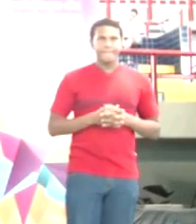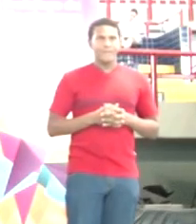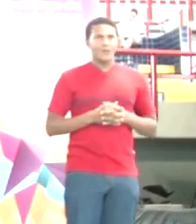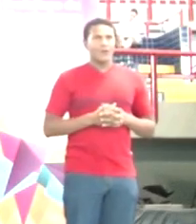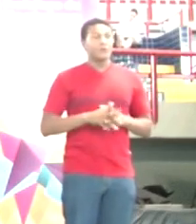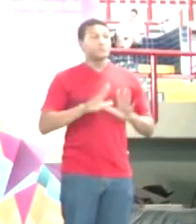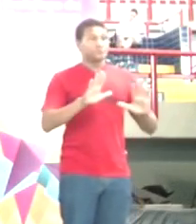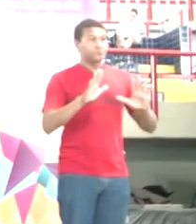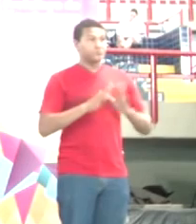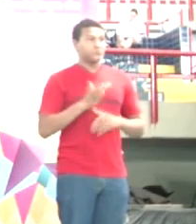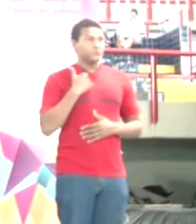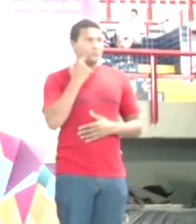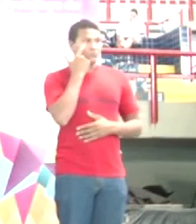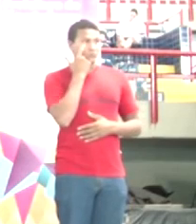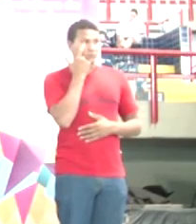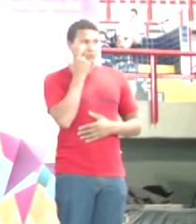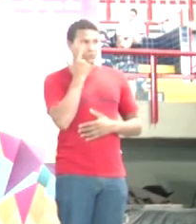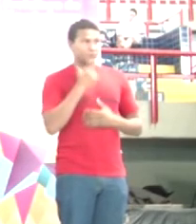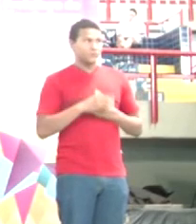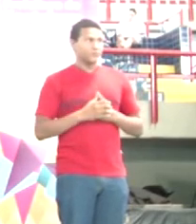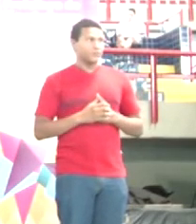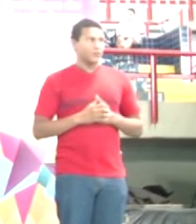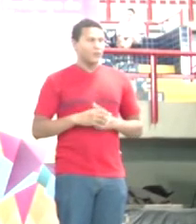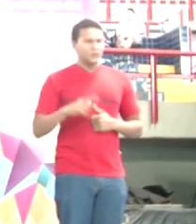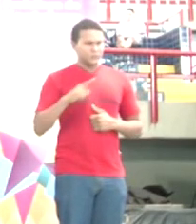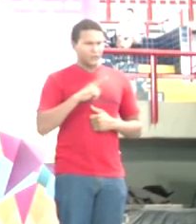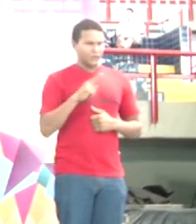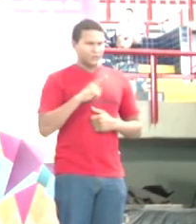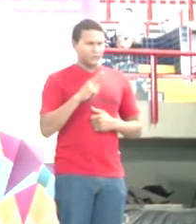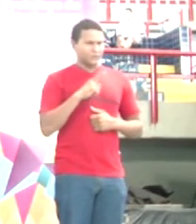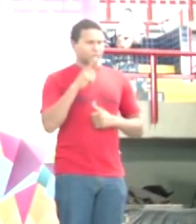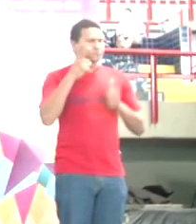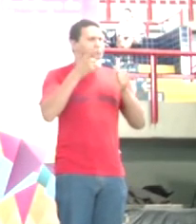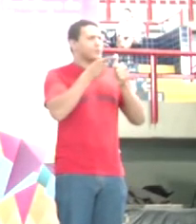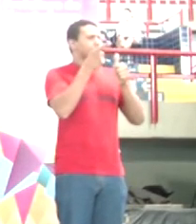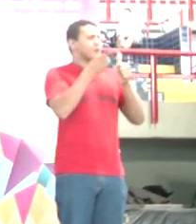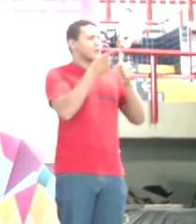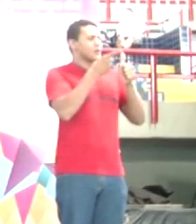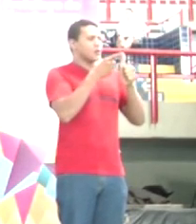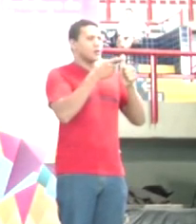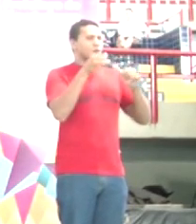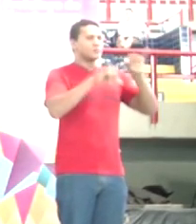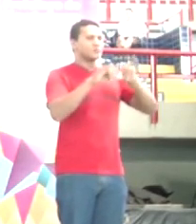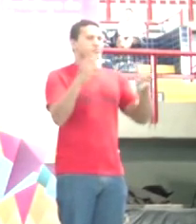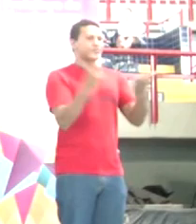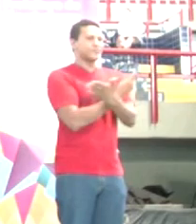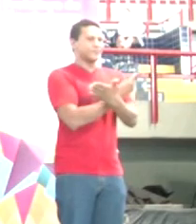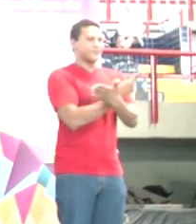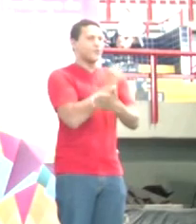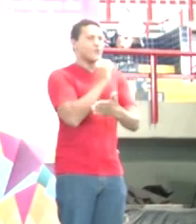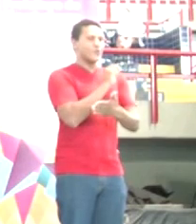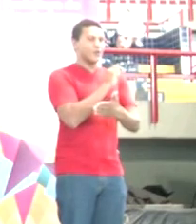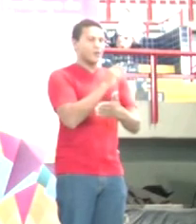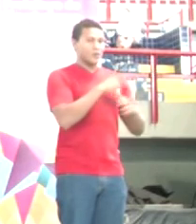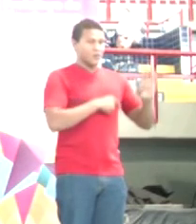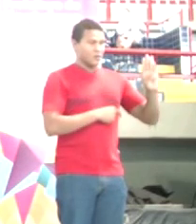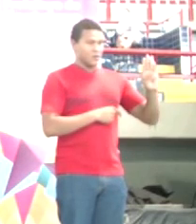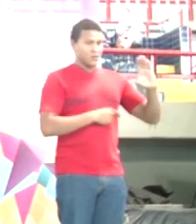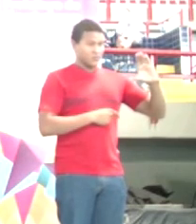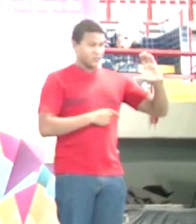Aí observa, ele te deu uma primeira reação, onde você tem o carbonato de cálcio, que é